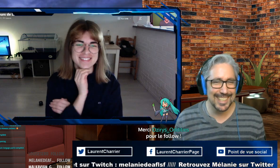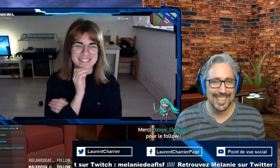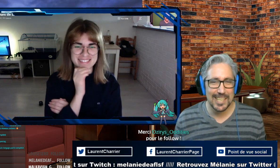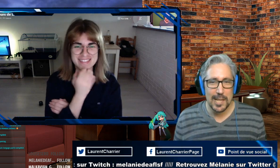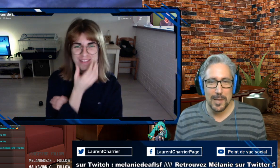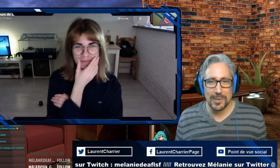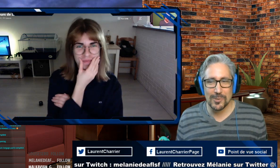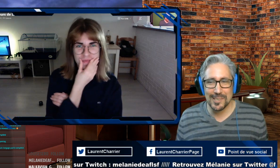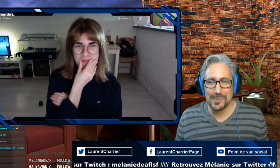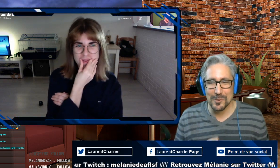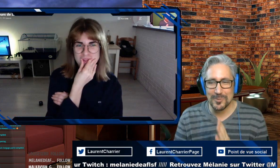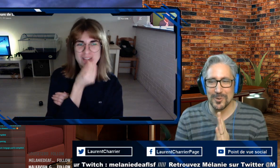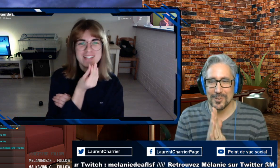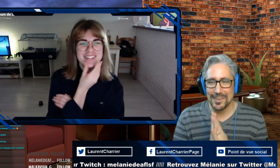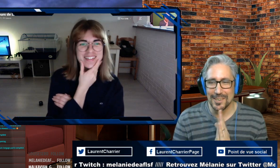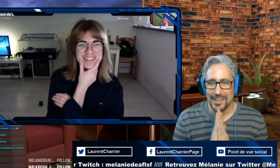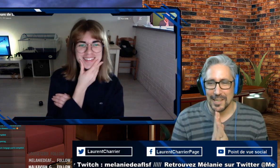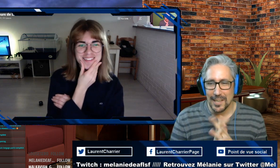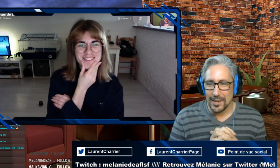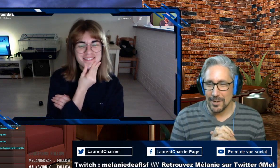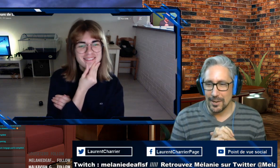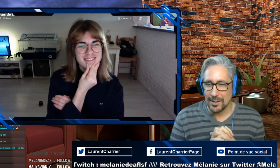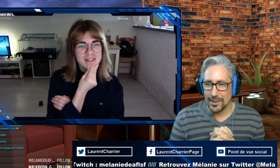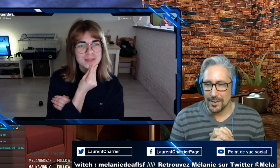commencé. Merci Osiris pour le follow.